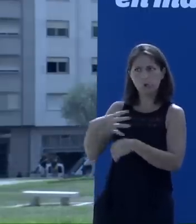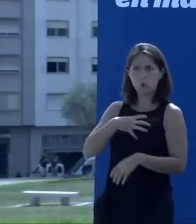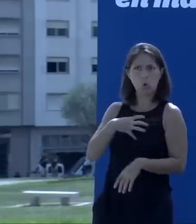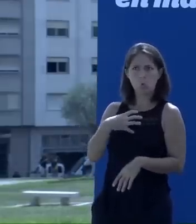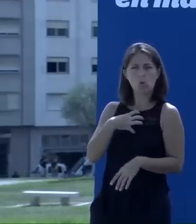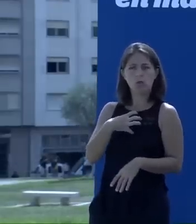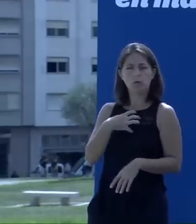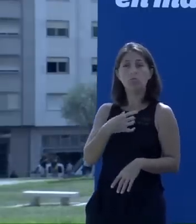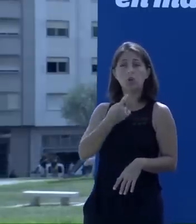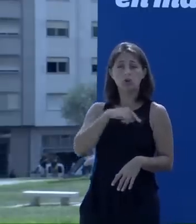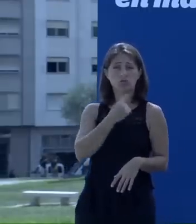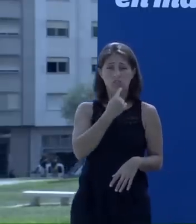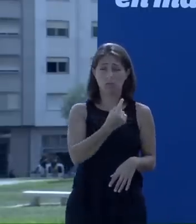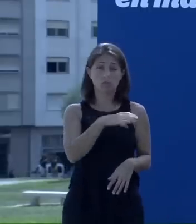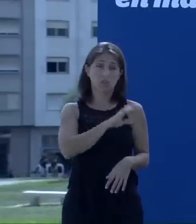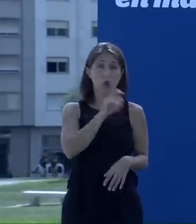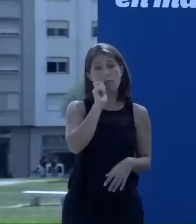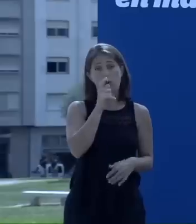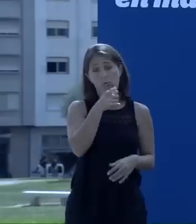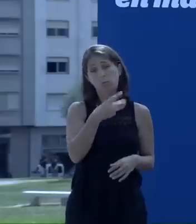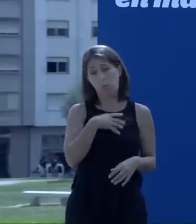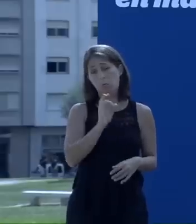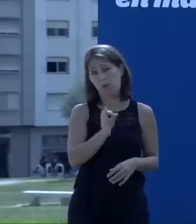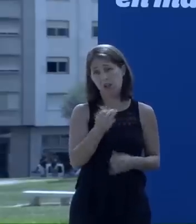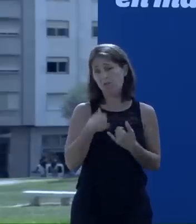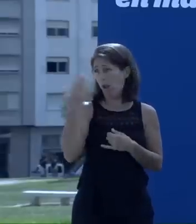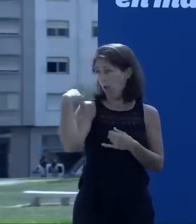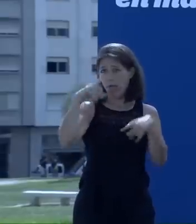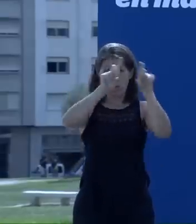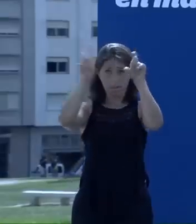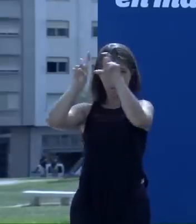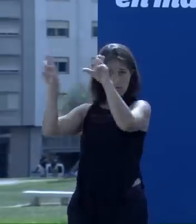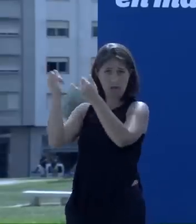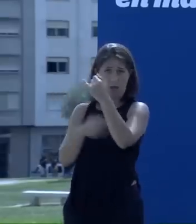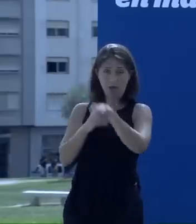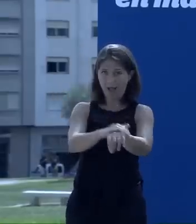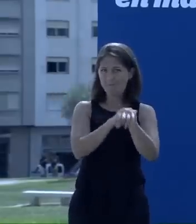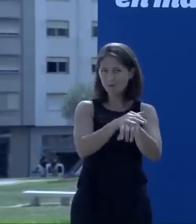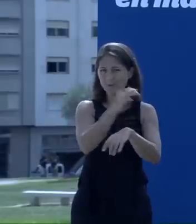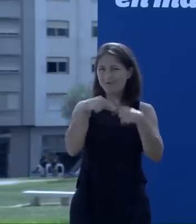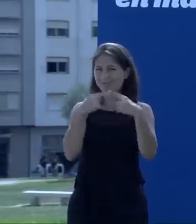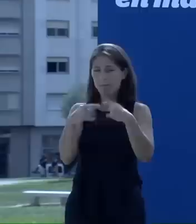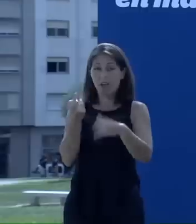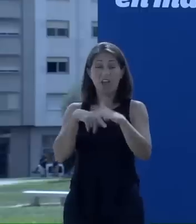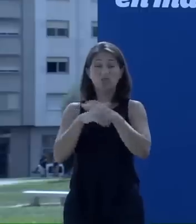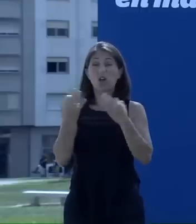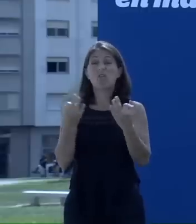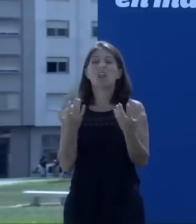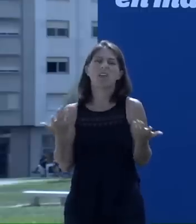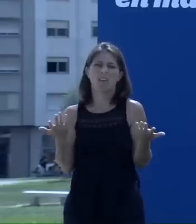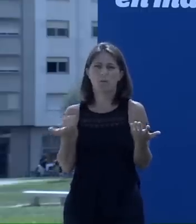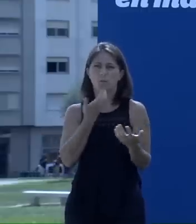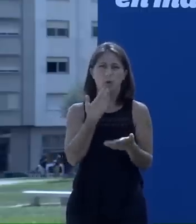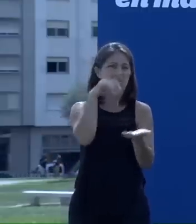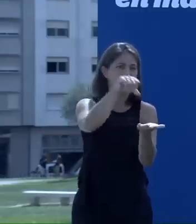Por iso, mentre o señor Feijóo puxa a disposición de empresas, de amigos e familiares e xestión de centros,